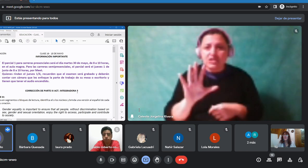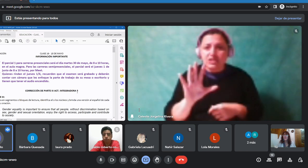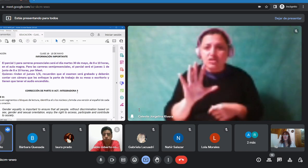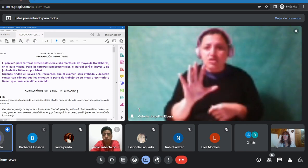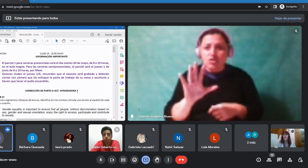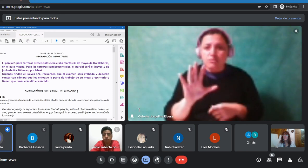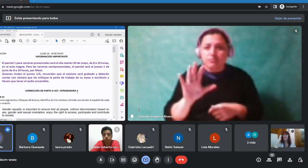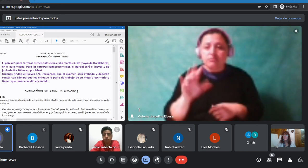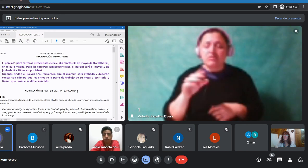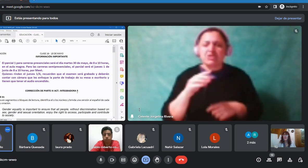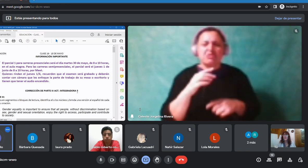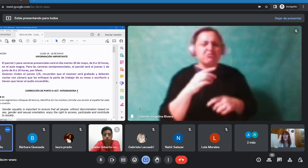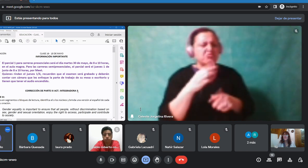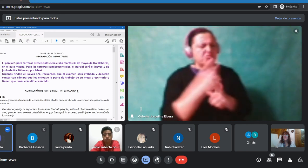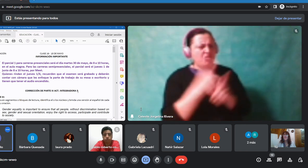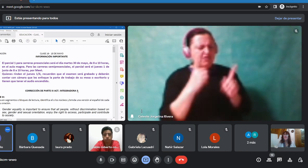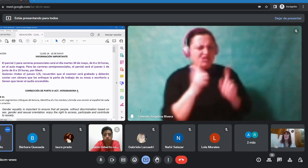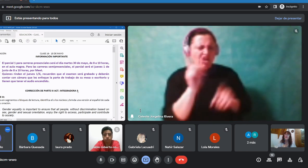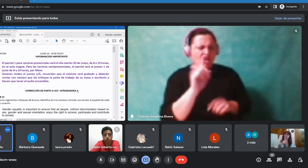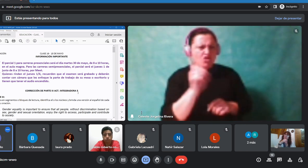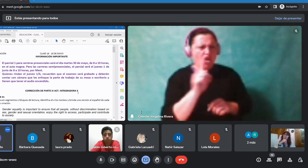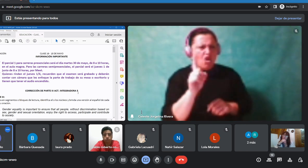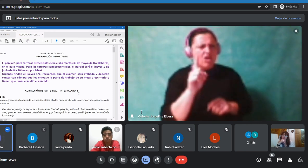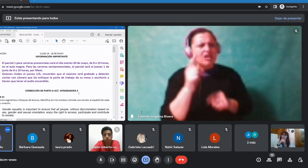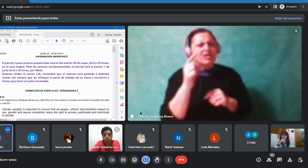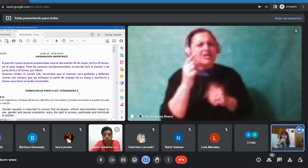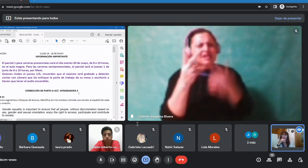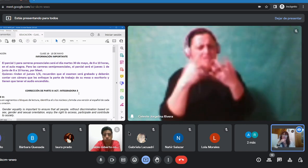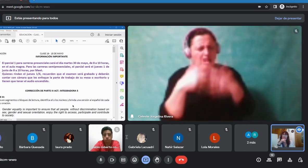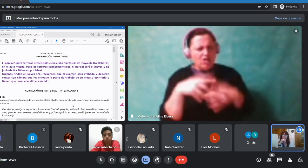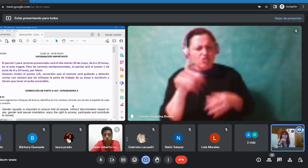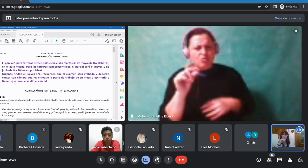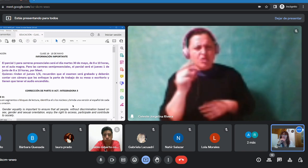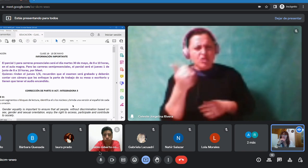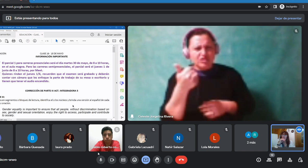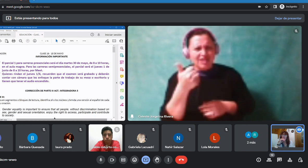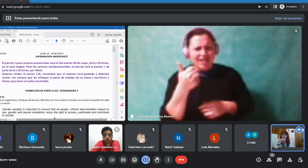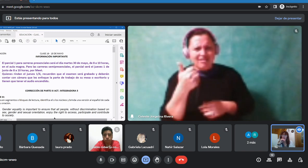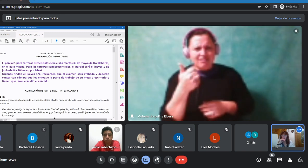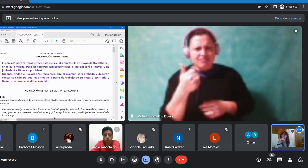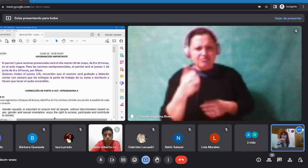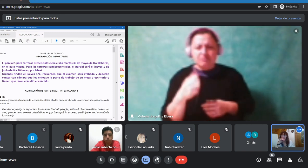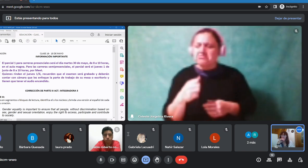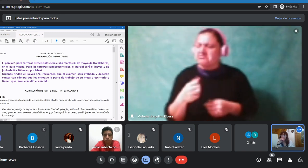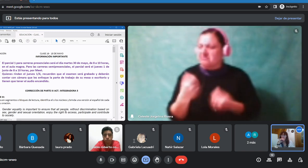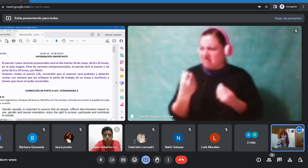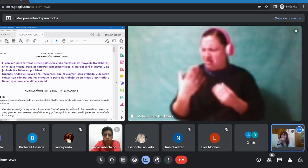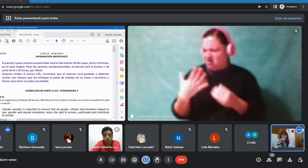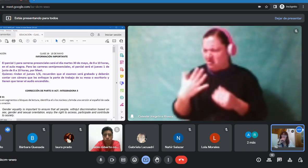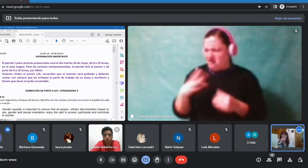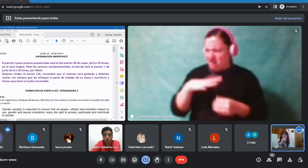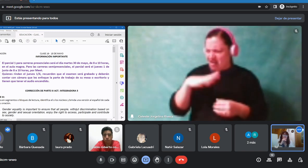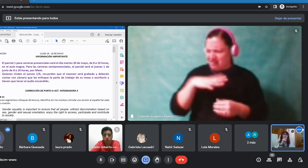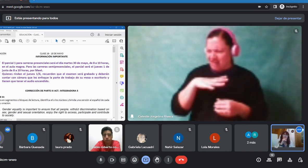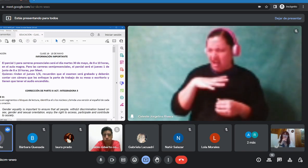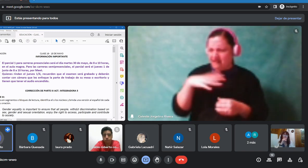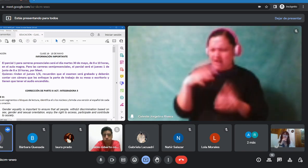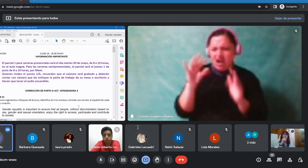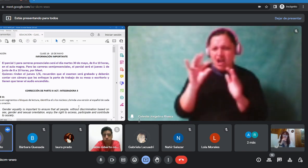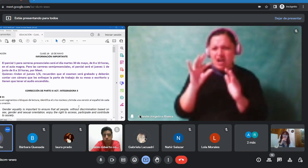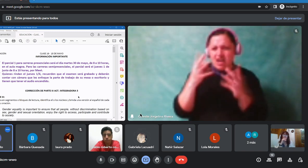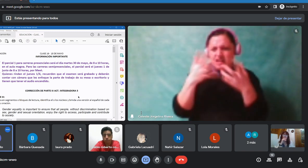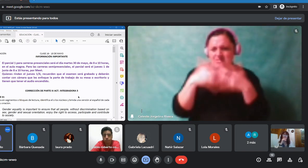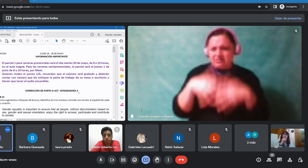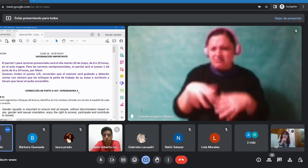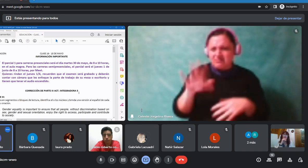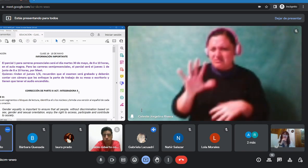la tengo como. Ah, sí. ¿No era que había quedado este sin hacer? Sí, pero es de la